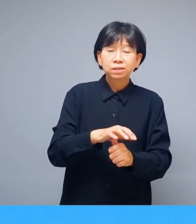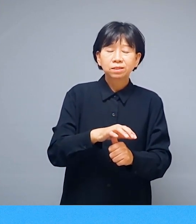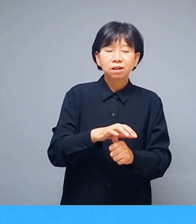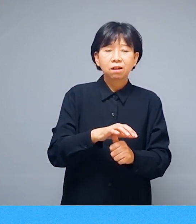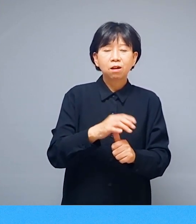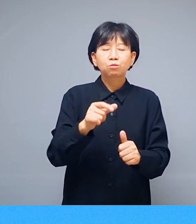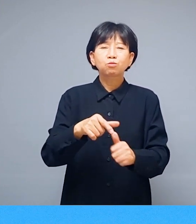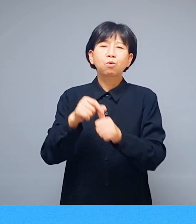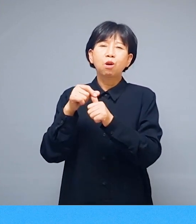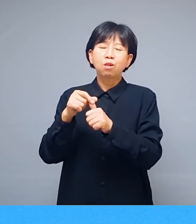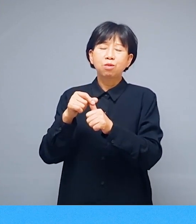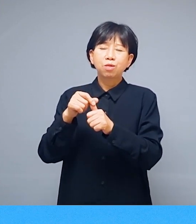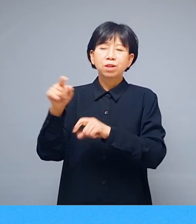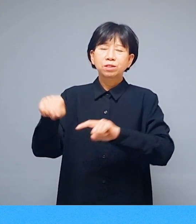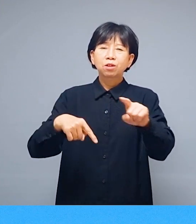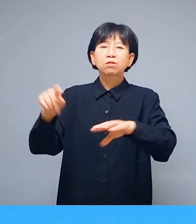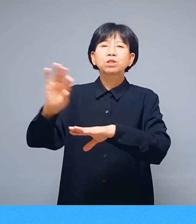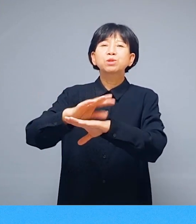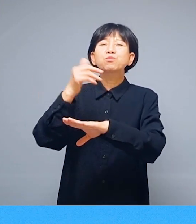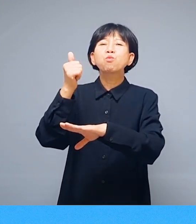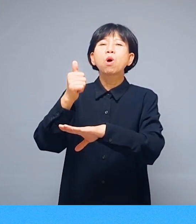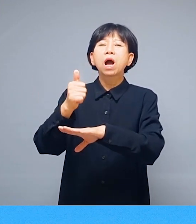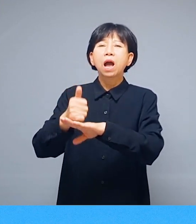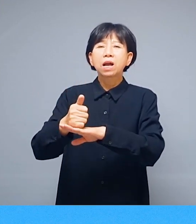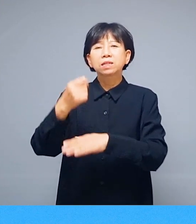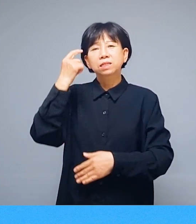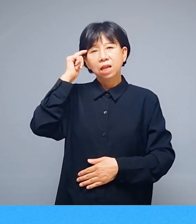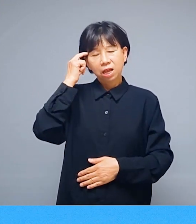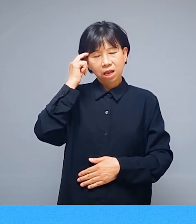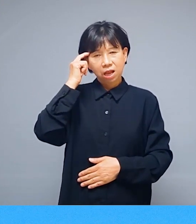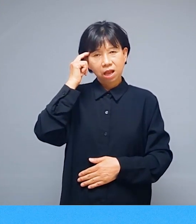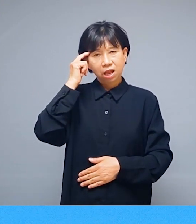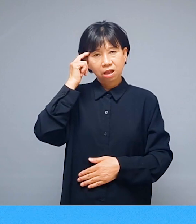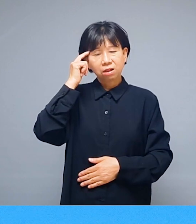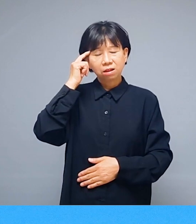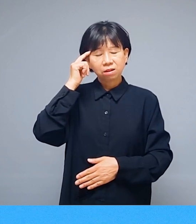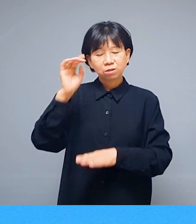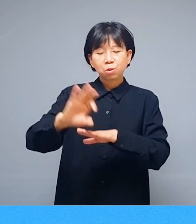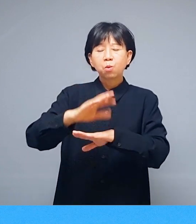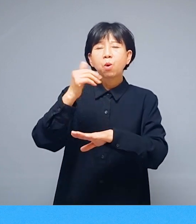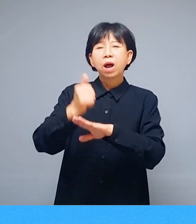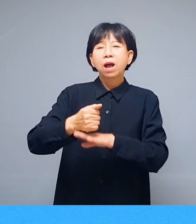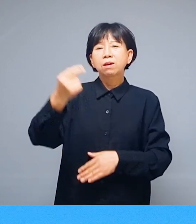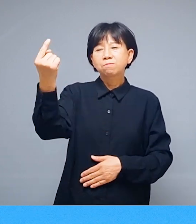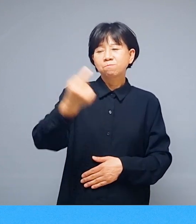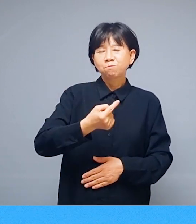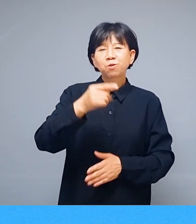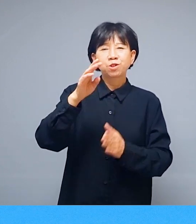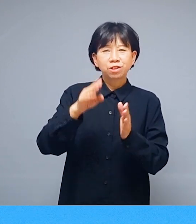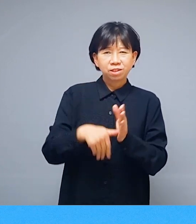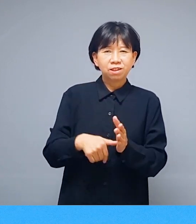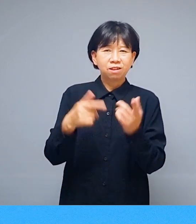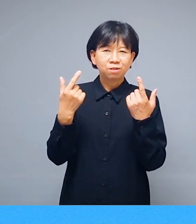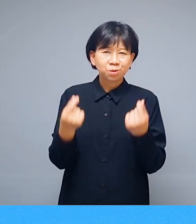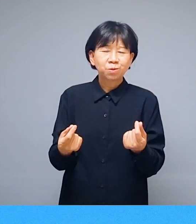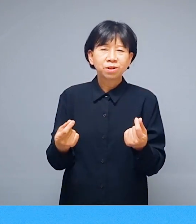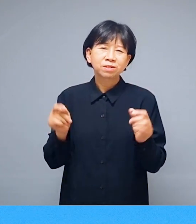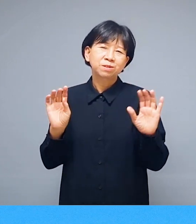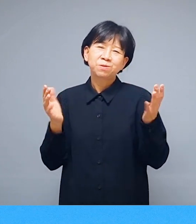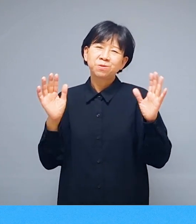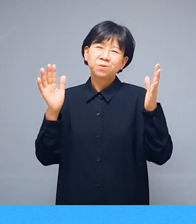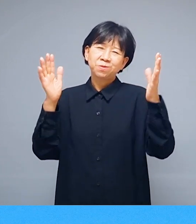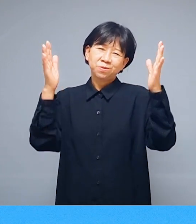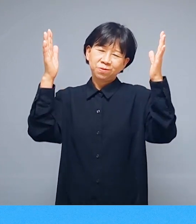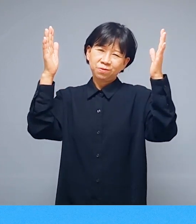생각했기 때문입니다. 진짜 왕이 입성하듯 그래서 많은 사람들이 환영하고 있는